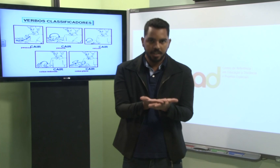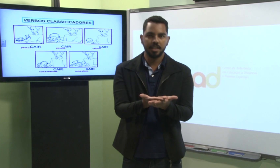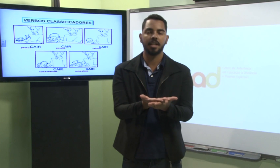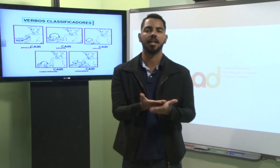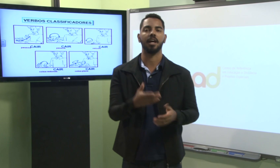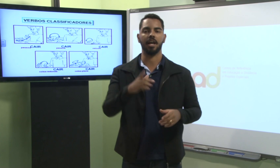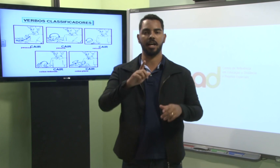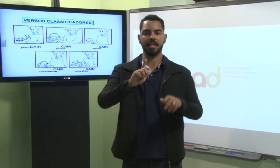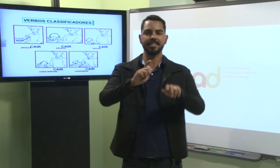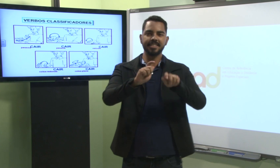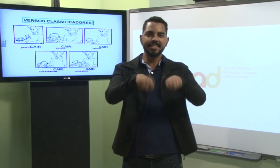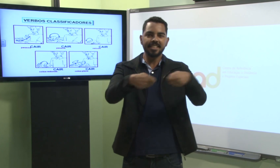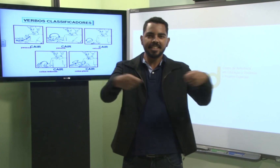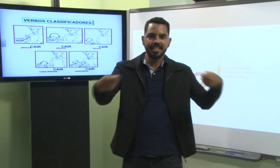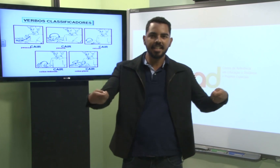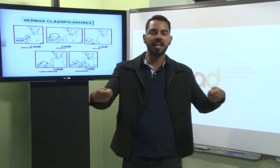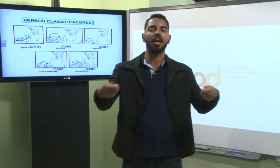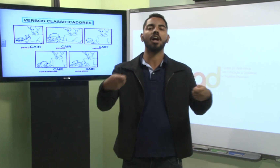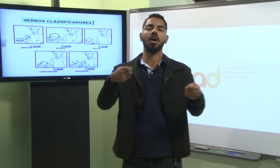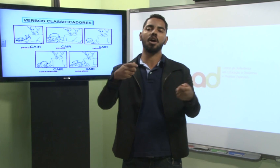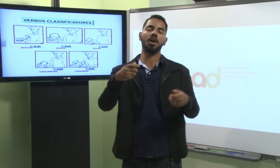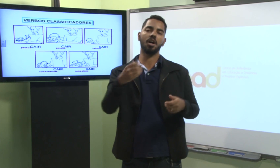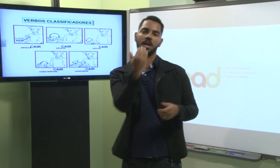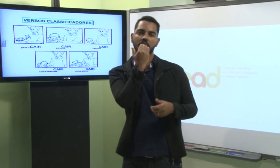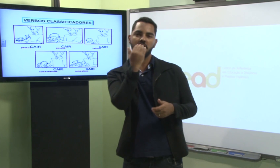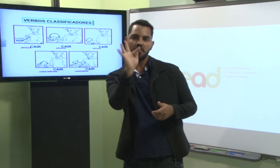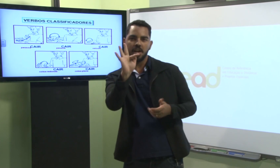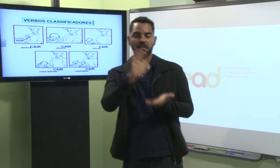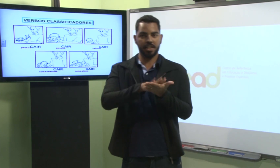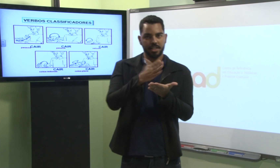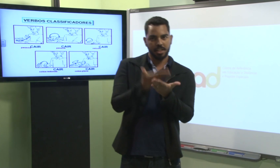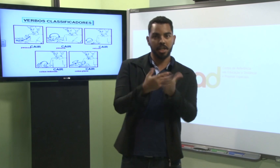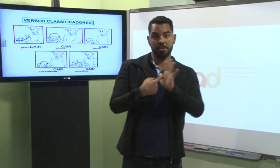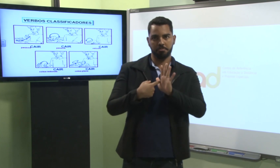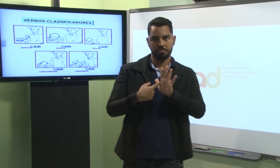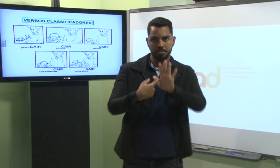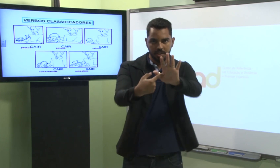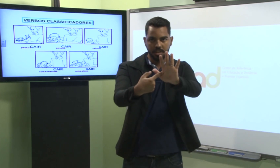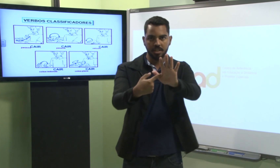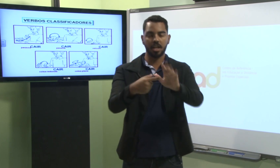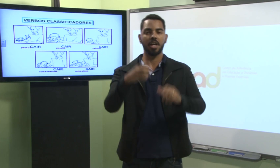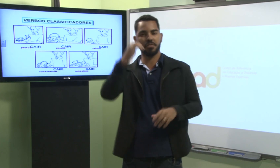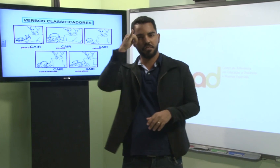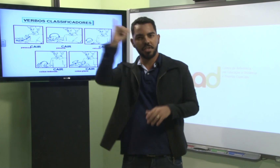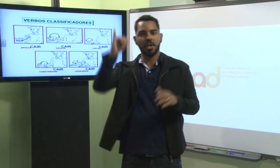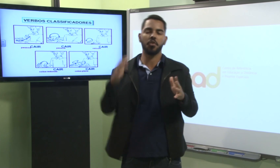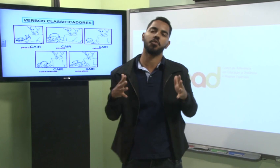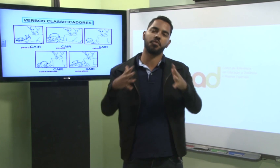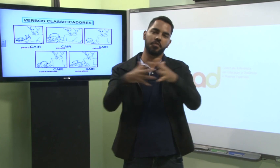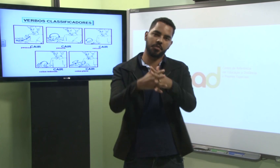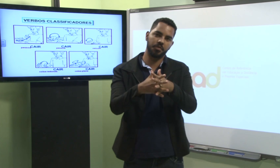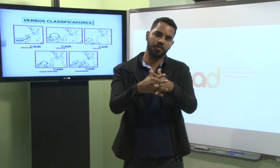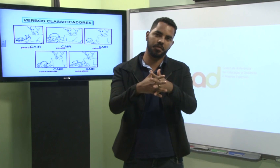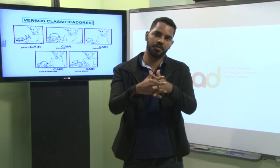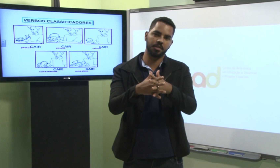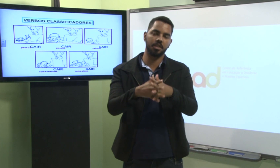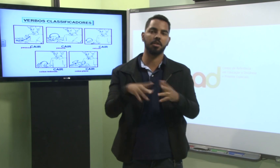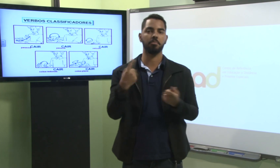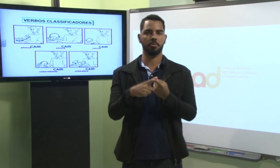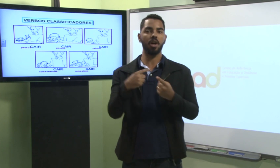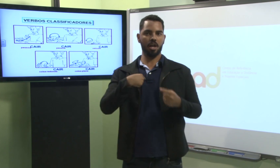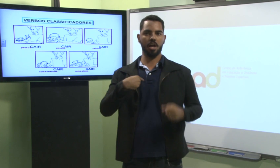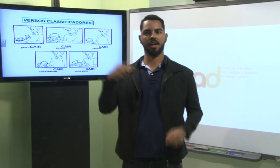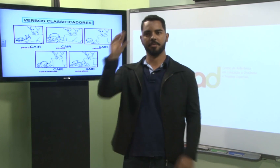em sinais para o nosso intérprete, para que não haja confusão na nossa aula, uma vez que eu estou usando a modalidade